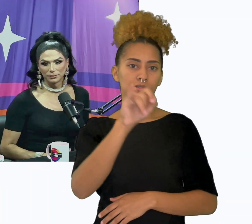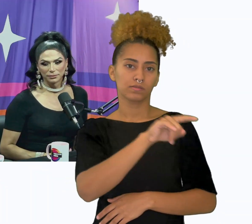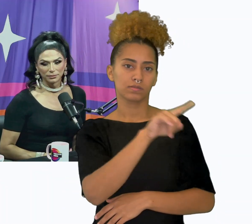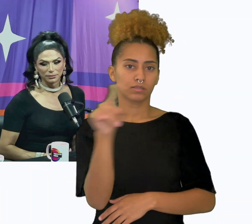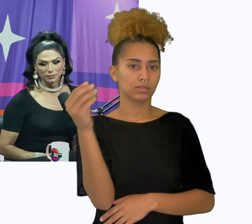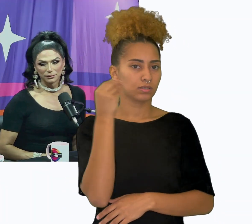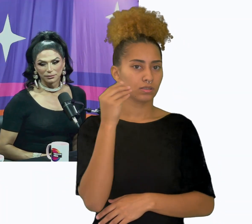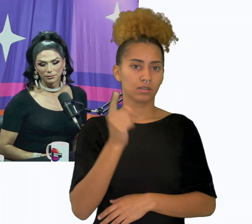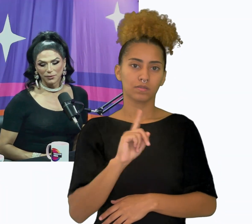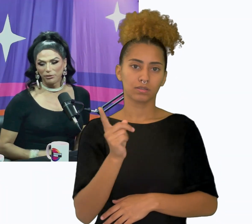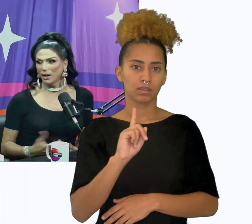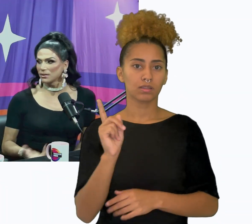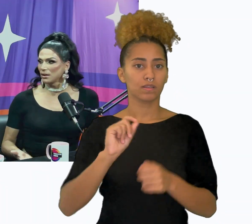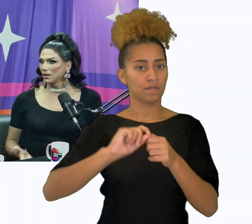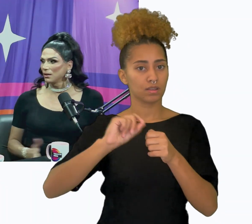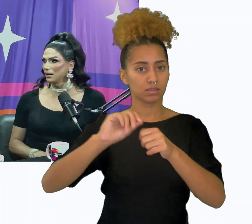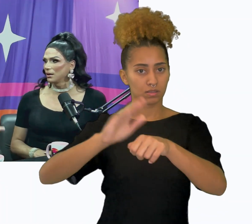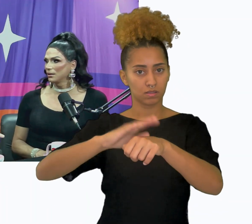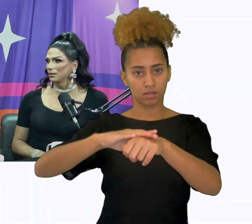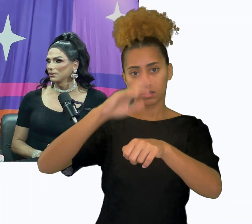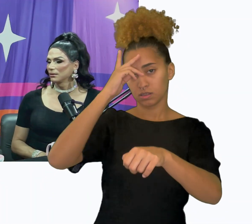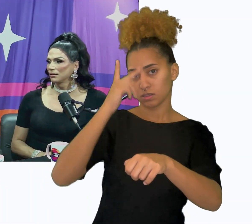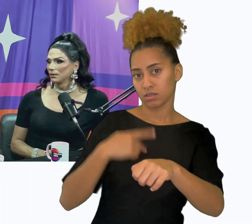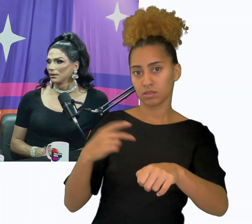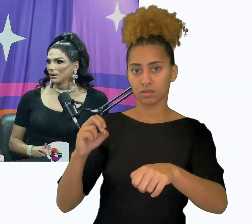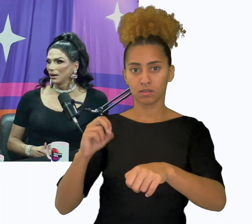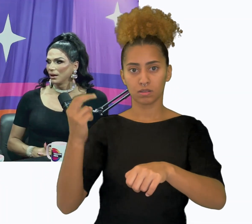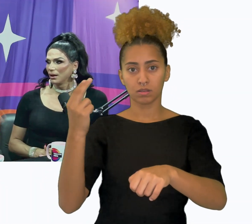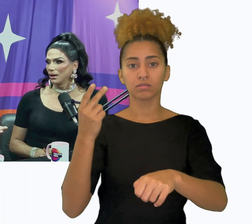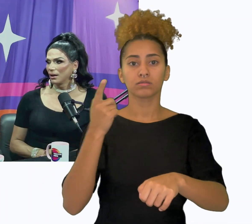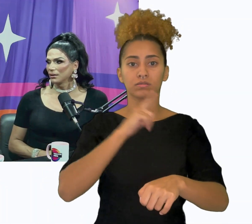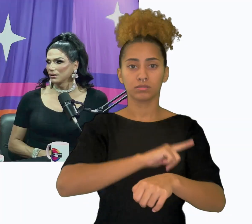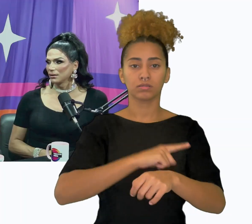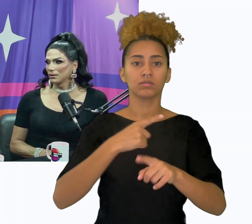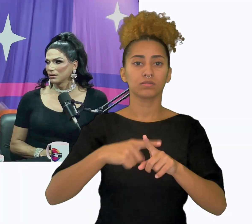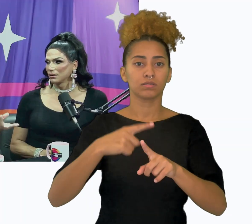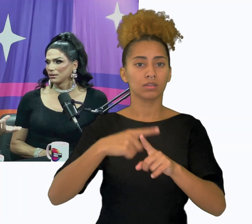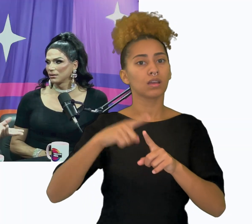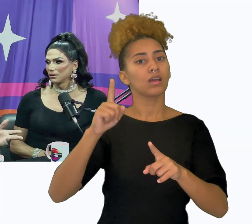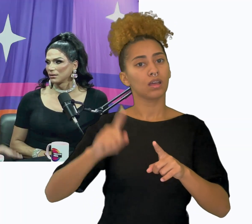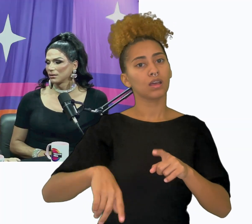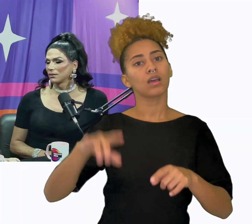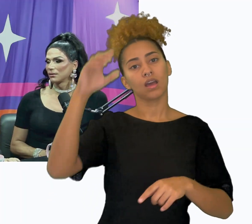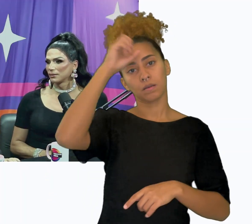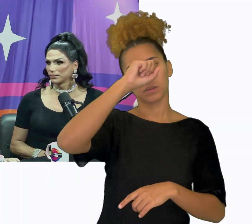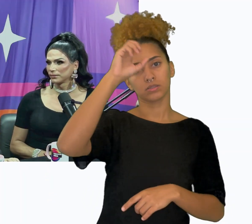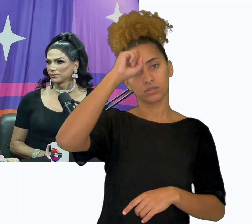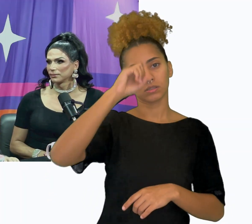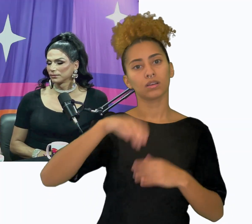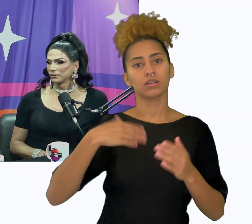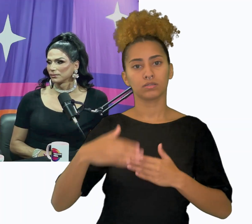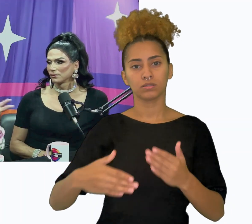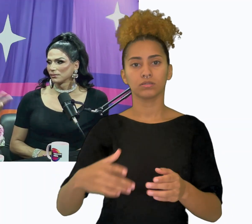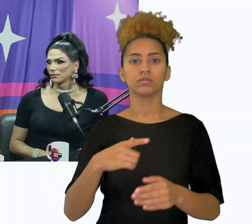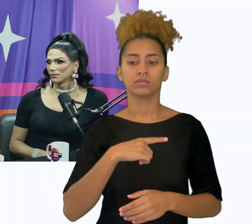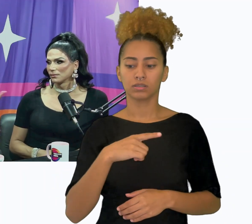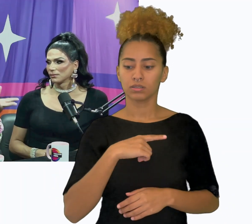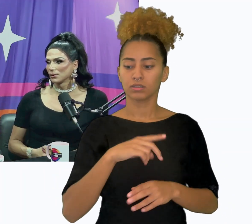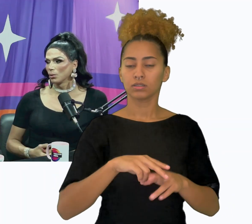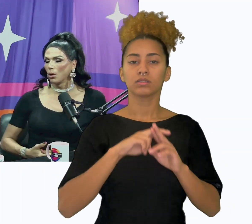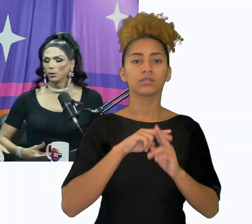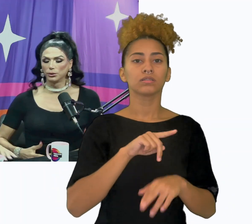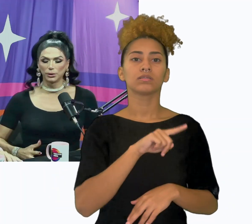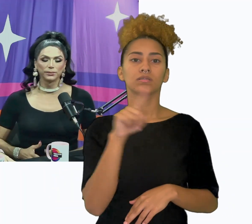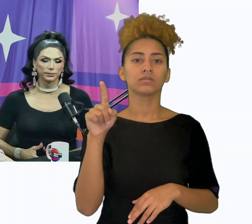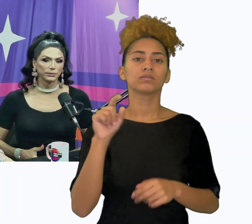não tenta fazer né? e também consumir, porque é uma forma de aprendizagem, né? Eu aprendo vendo o que